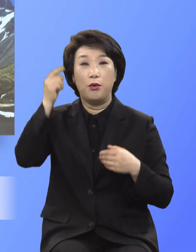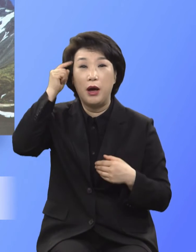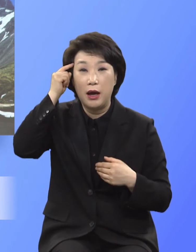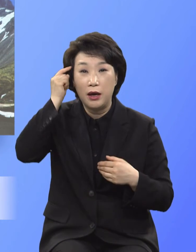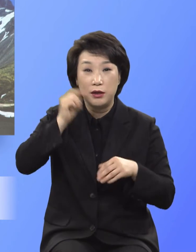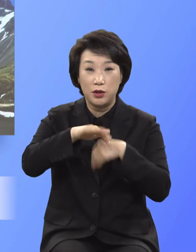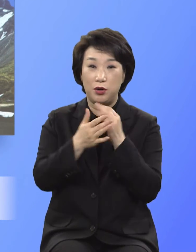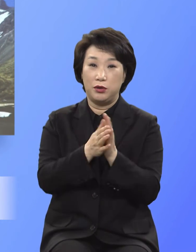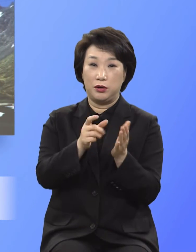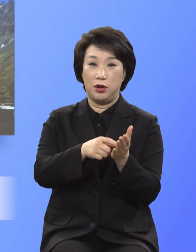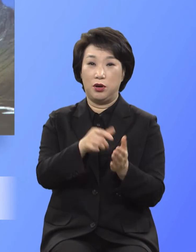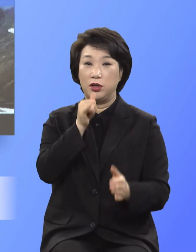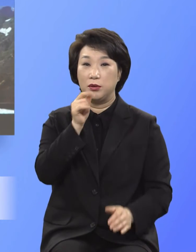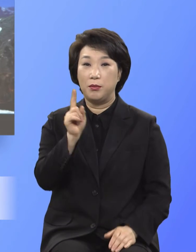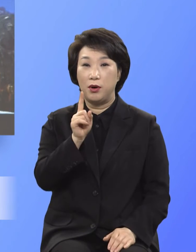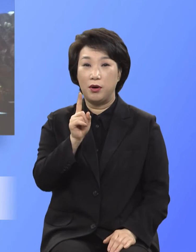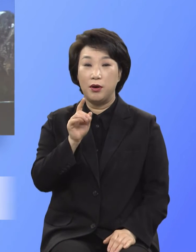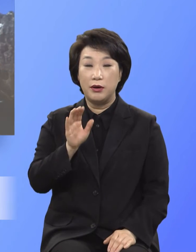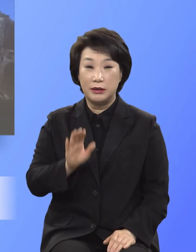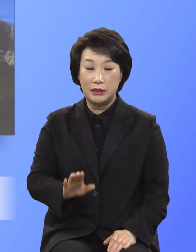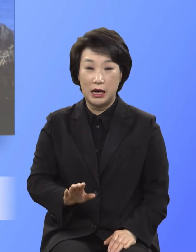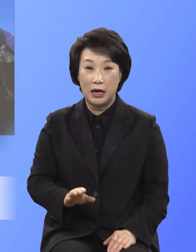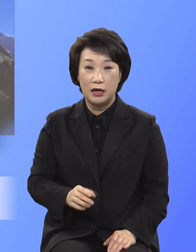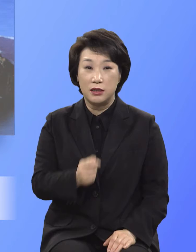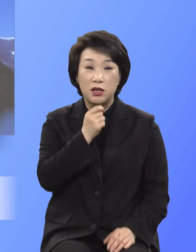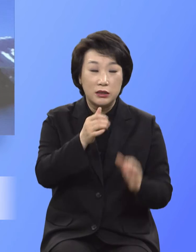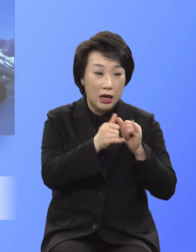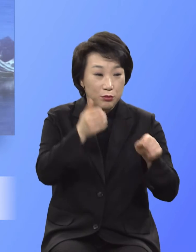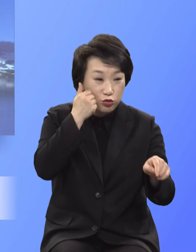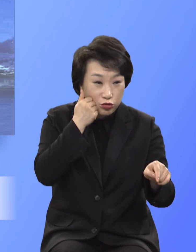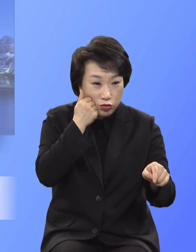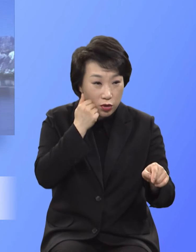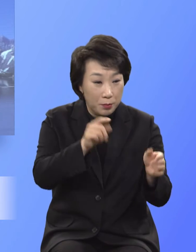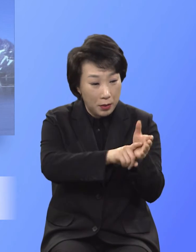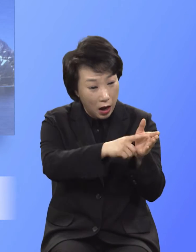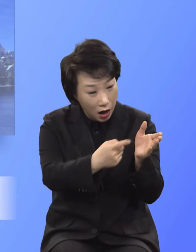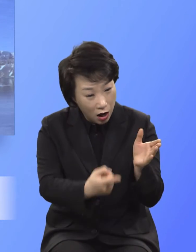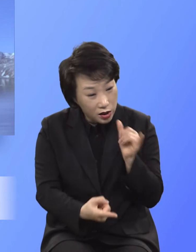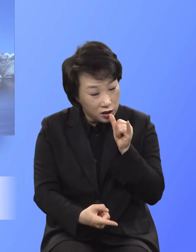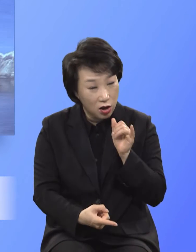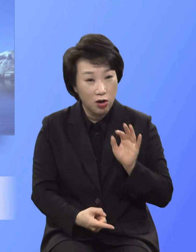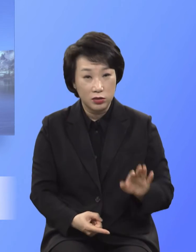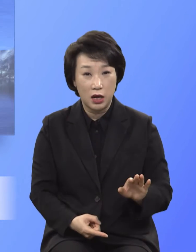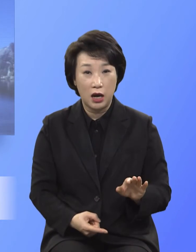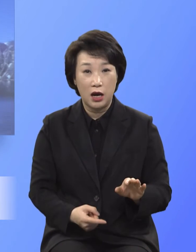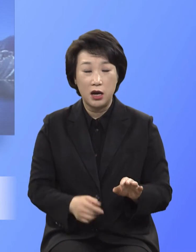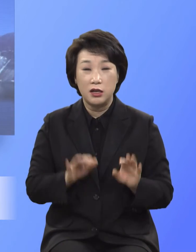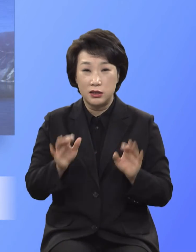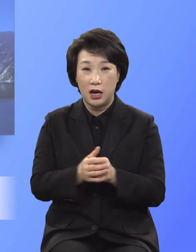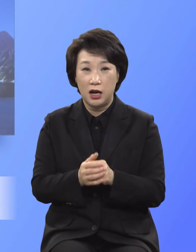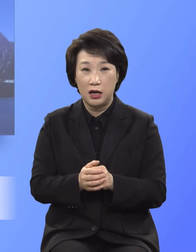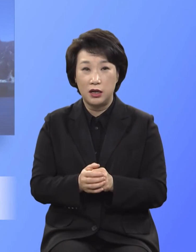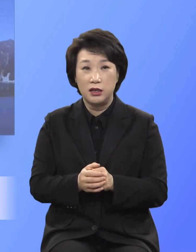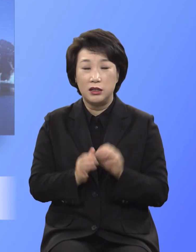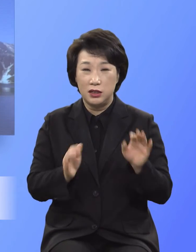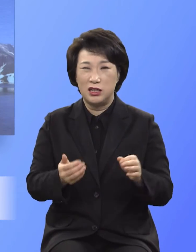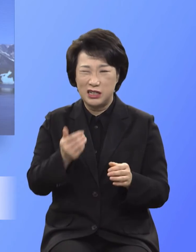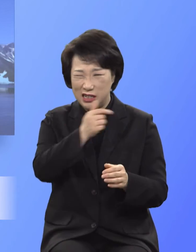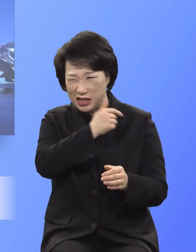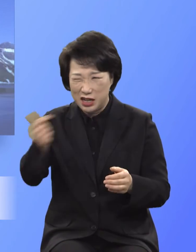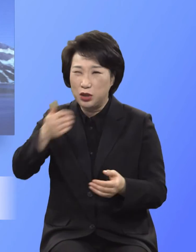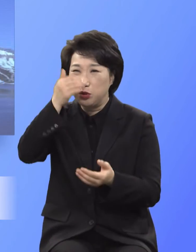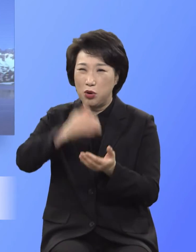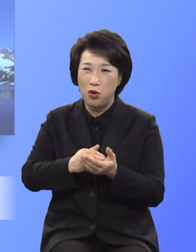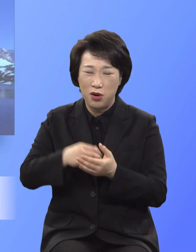왜? 성경은 말씀하셨습니다. 적은 소재 하나를 실족해 하면 연잣맷돌을